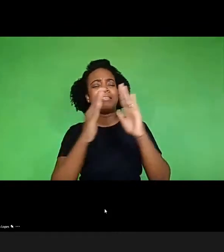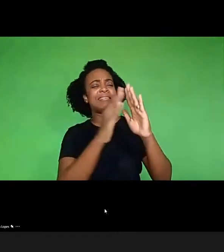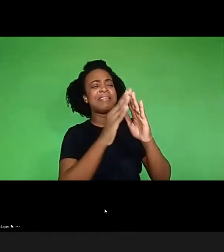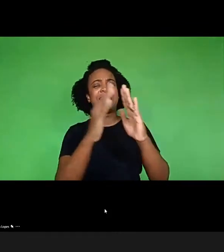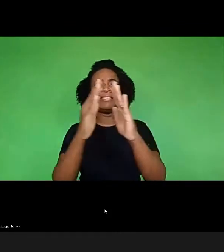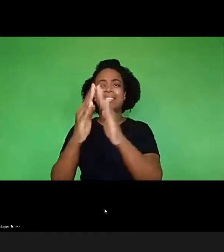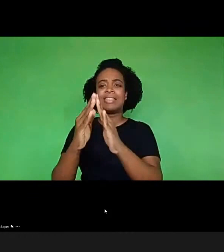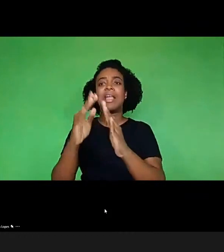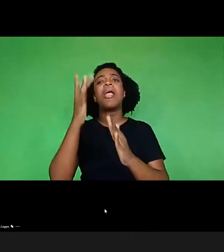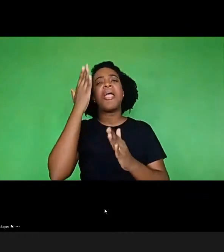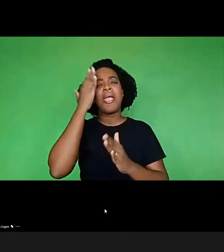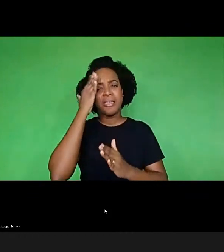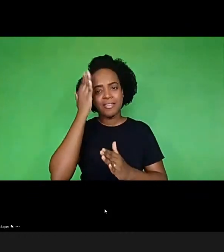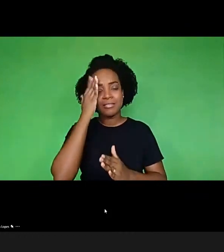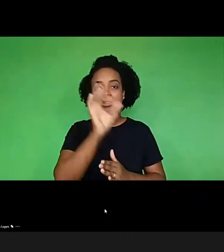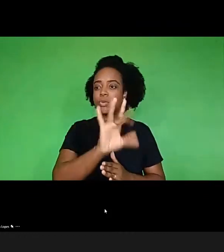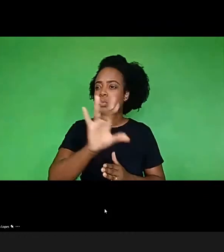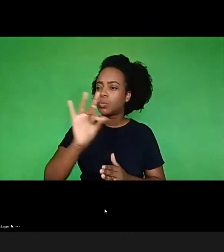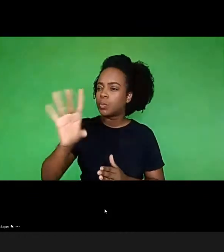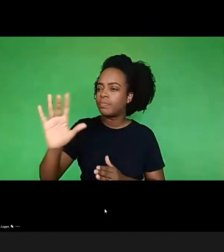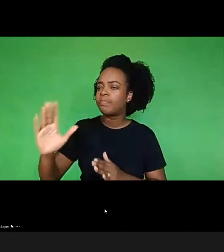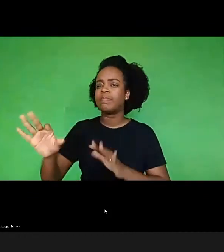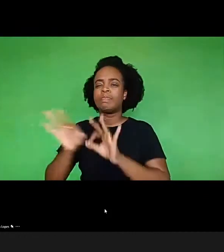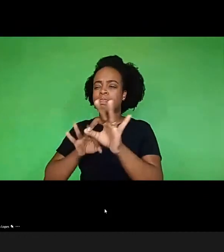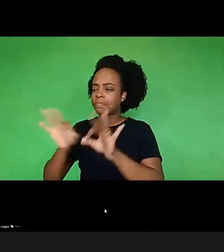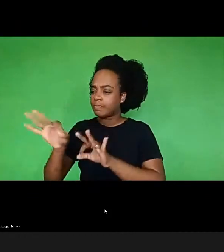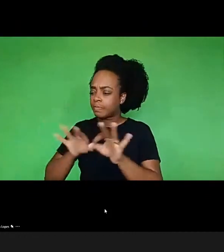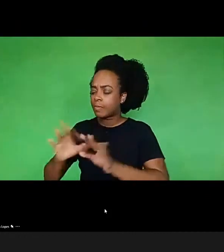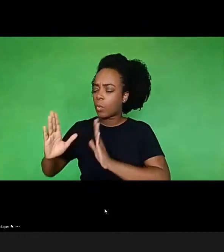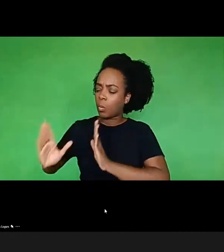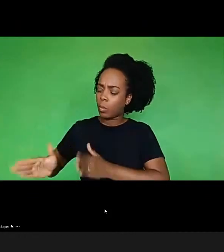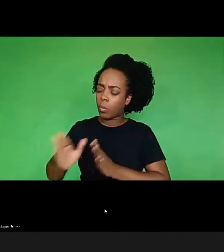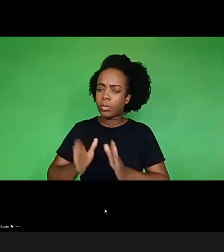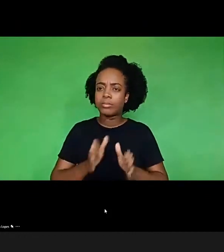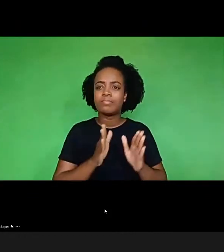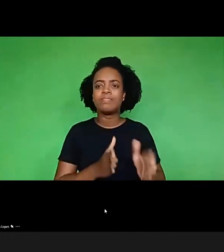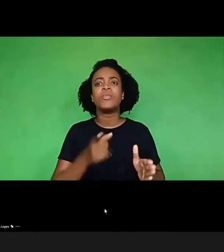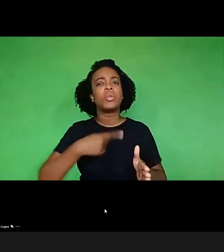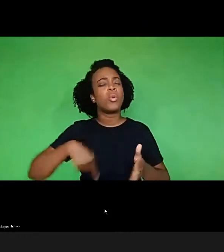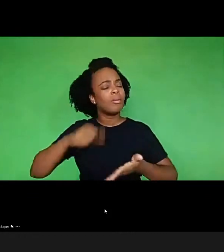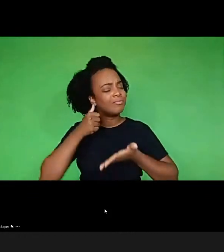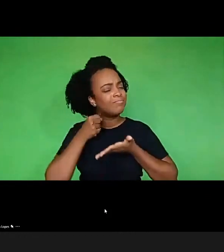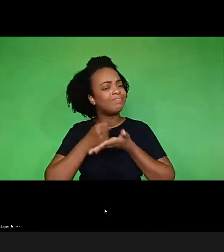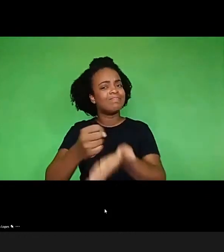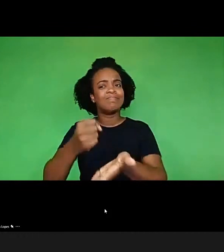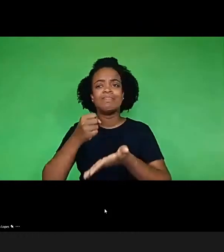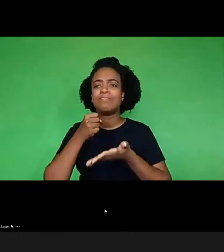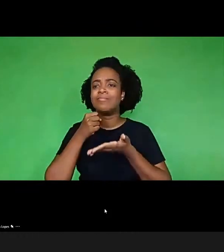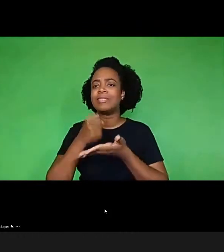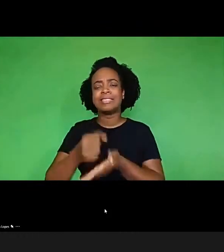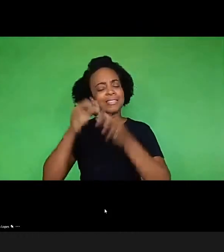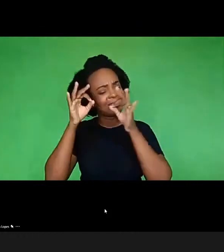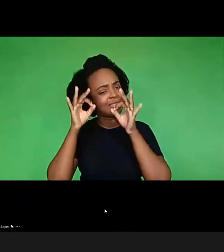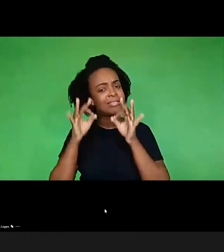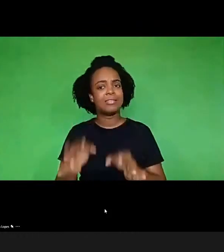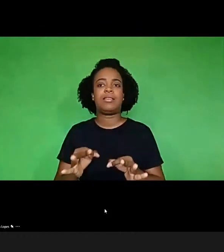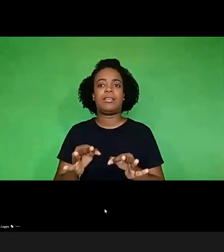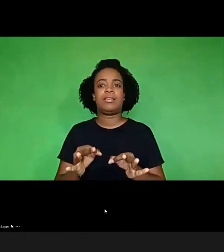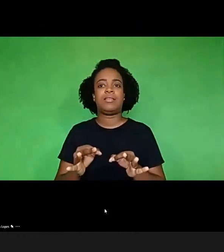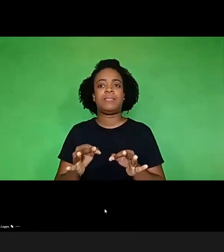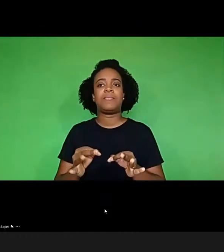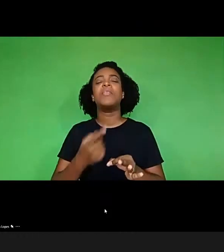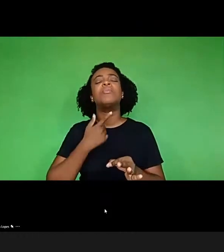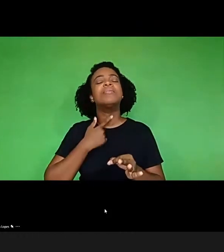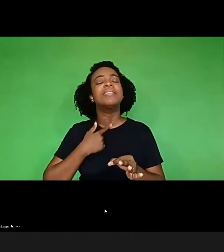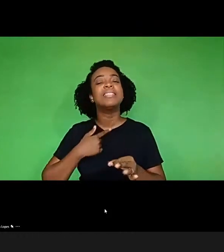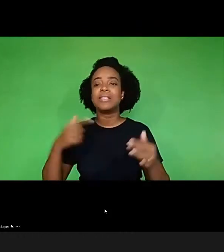se organizando. Conte com o nosso apoio. Quero desejar boas-vindas e um excelente trabalho a cada um de nossos